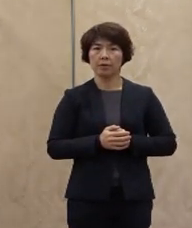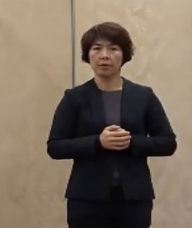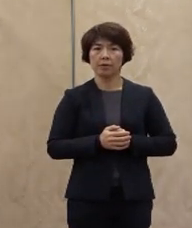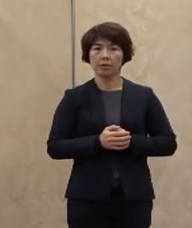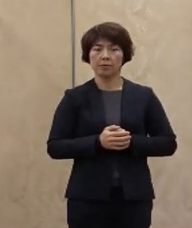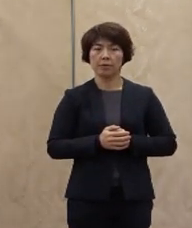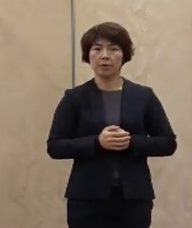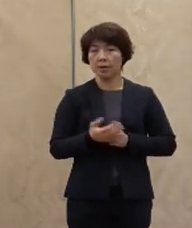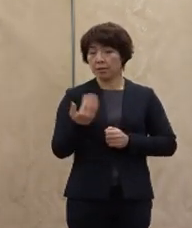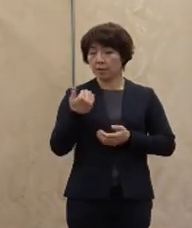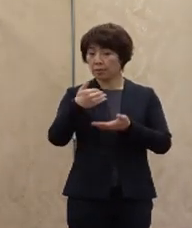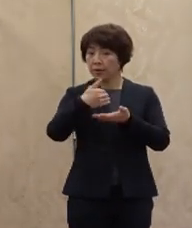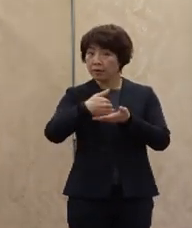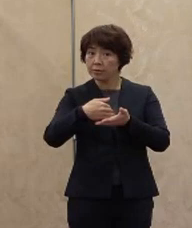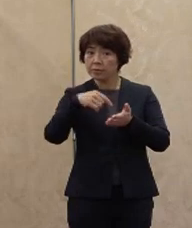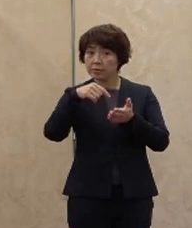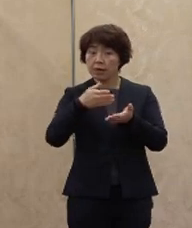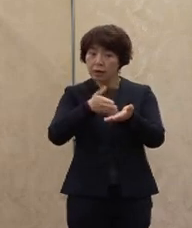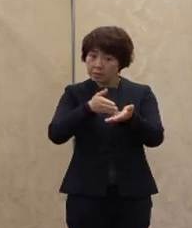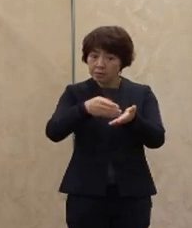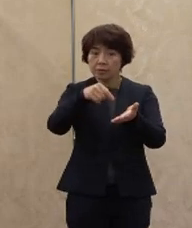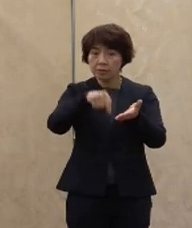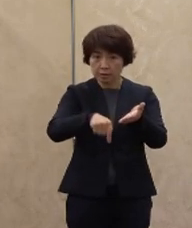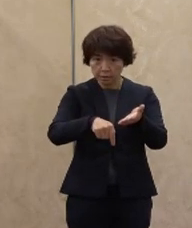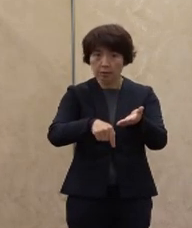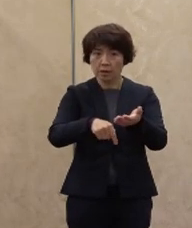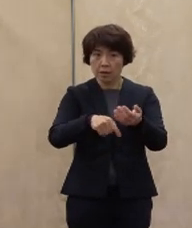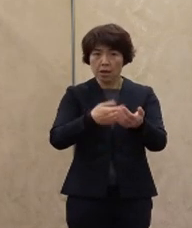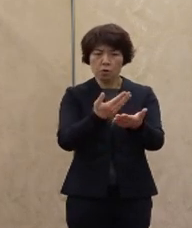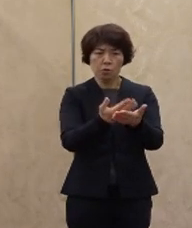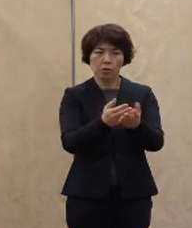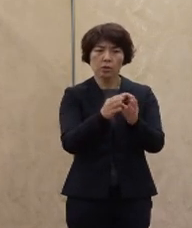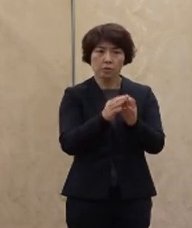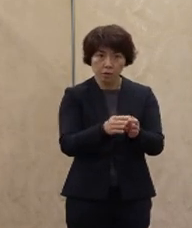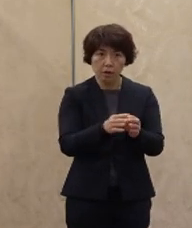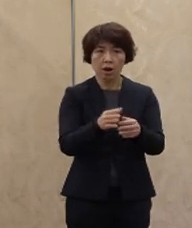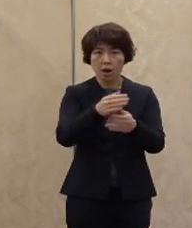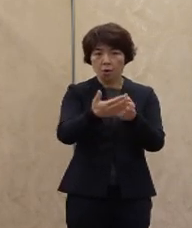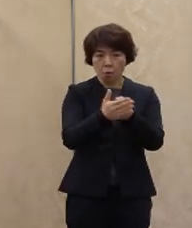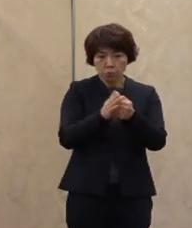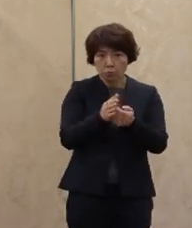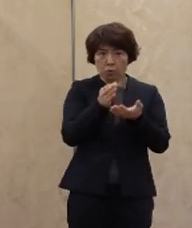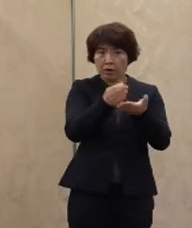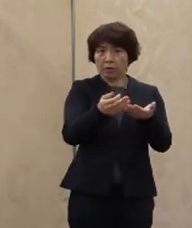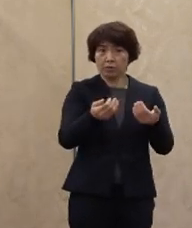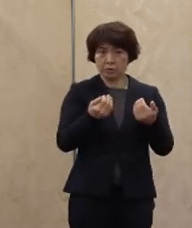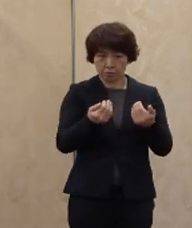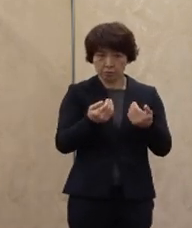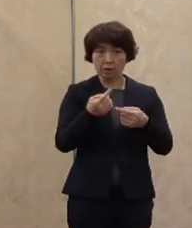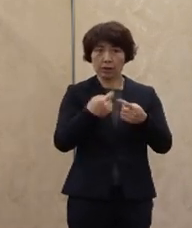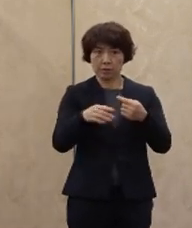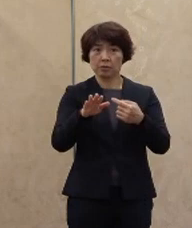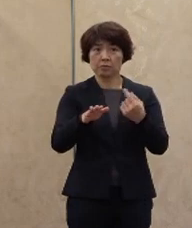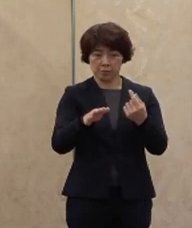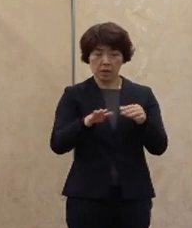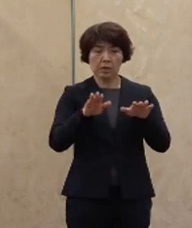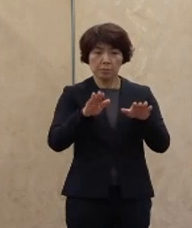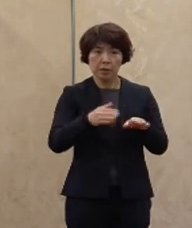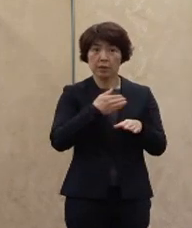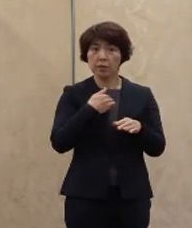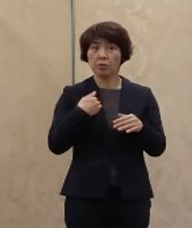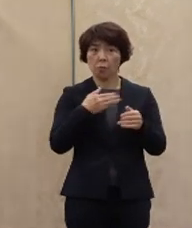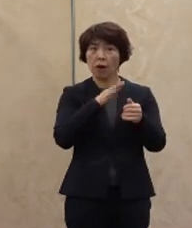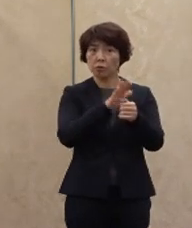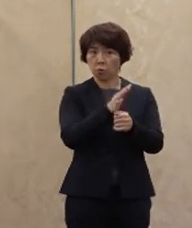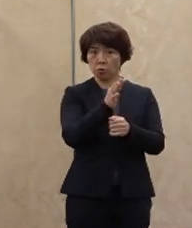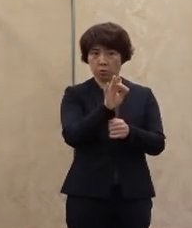ども話の中で要請をするからには保証をとずっと父もこれまでも言われてきたと思うんですけれども、ちょっと今制度としてできるのは協力金ということで、